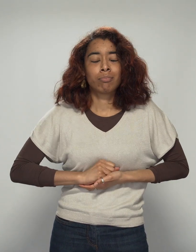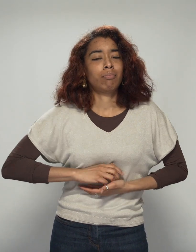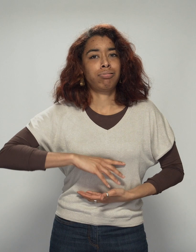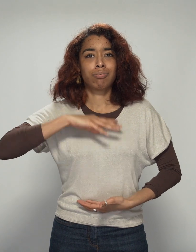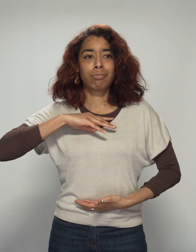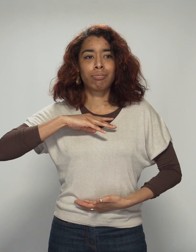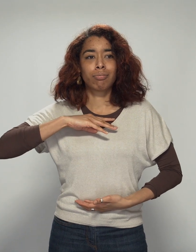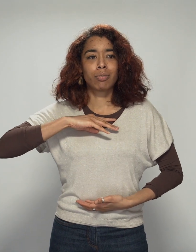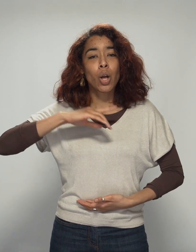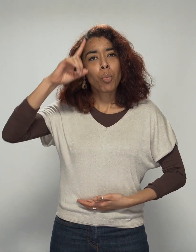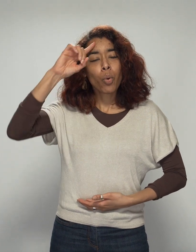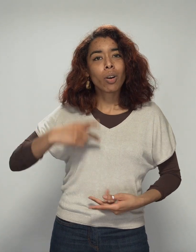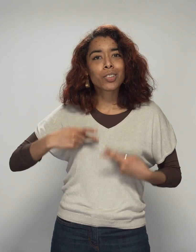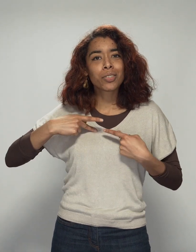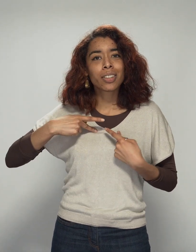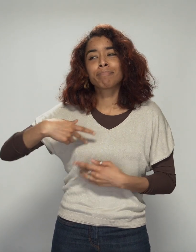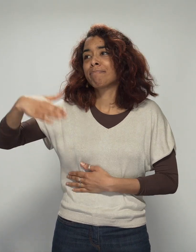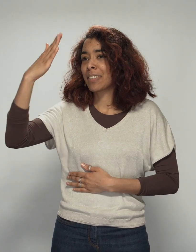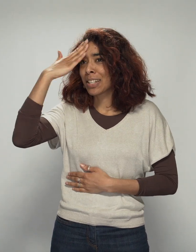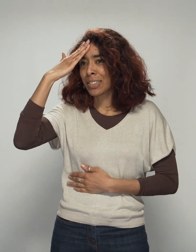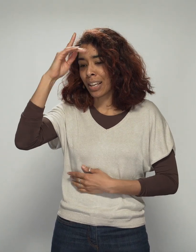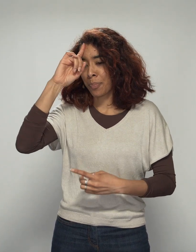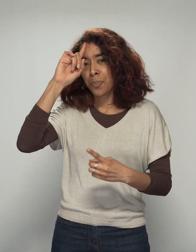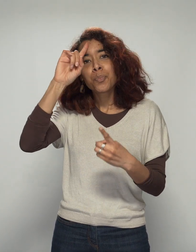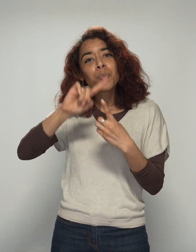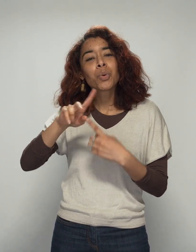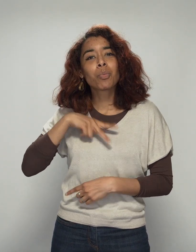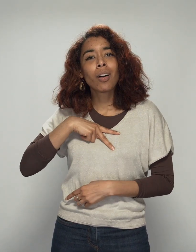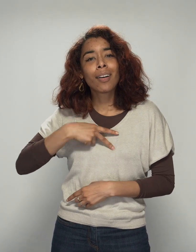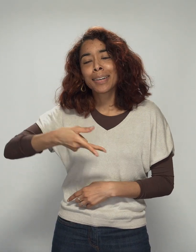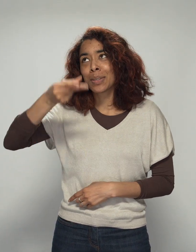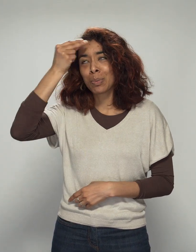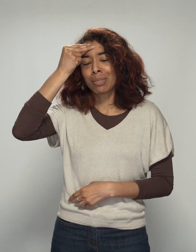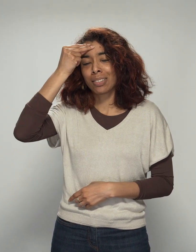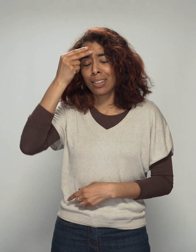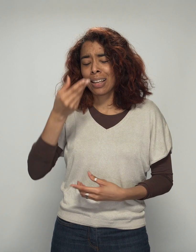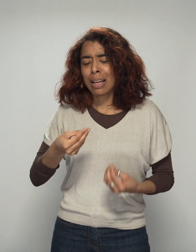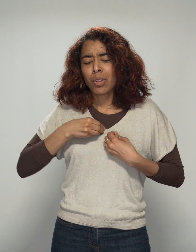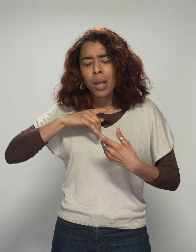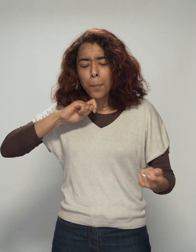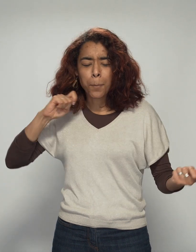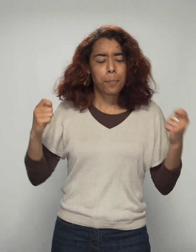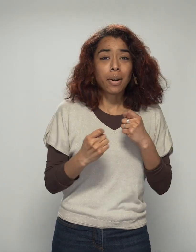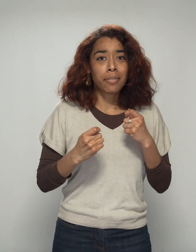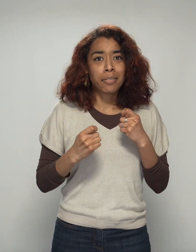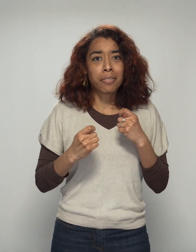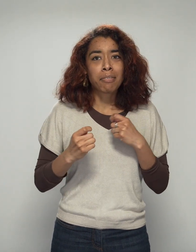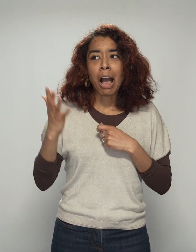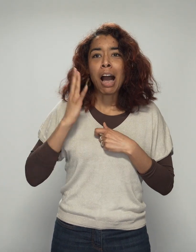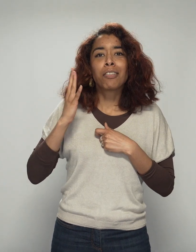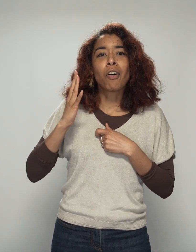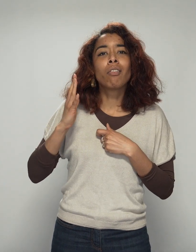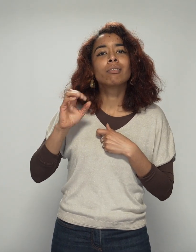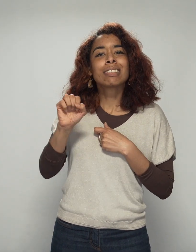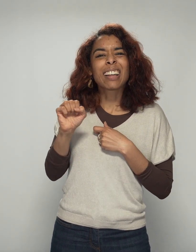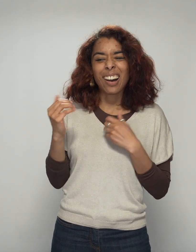J'ai compris pourquoi je vivais, j'ai compris quel était le but sur la terre et vraiment, j'ai été métamorphosée. Aujourd'hui, je ne